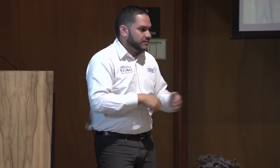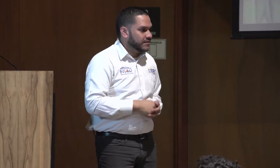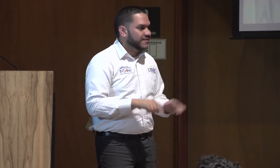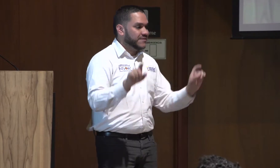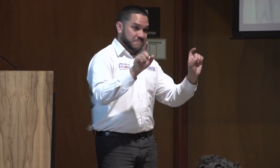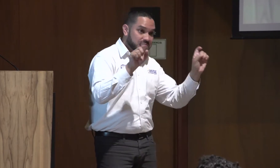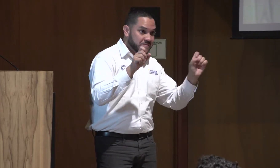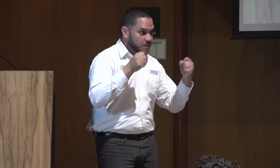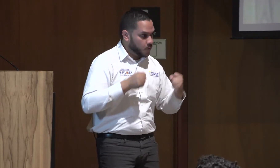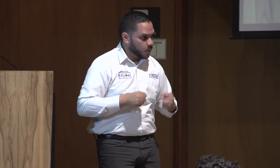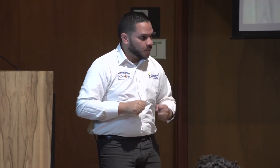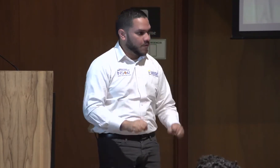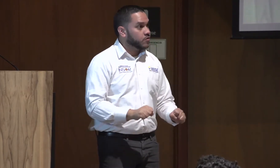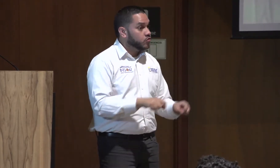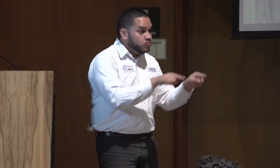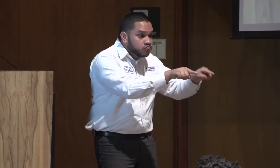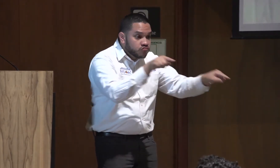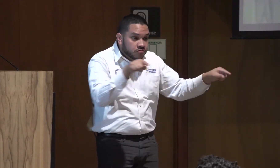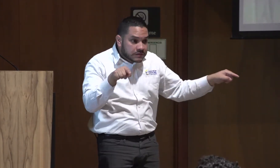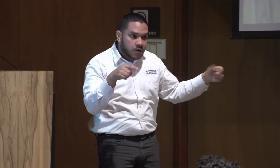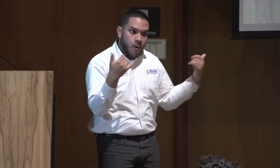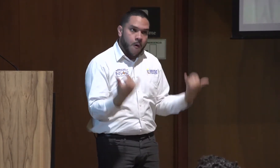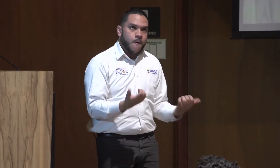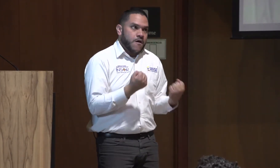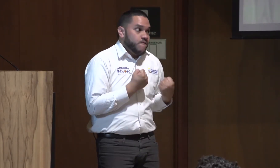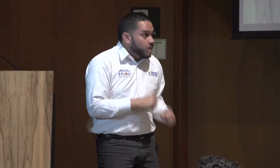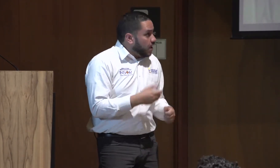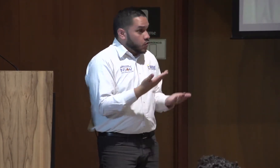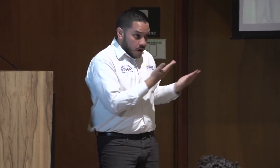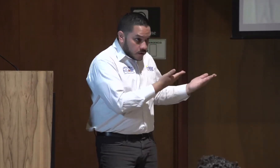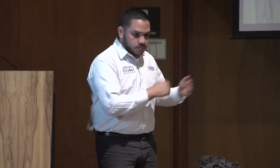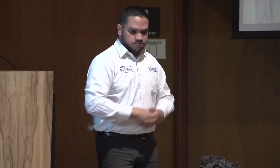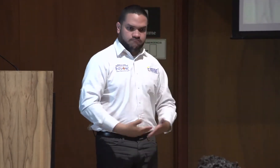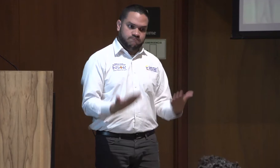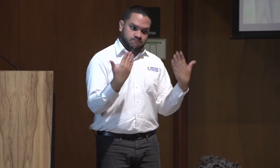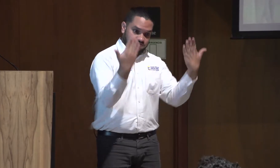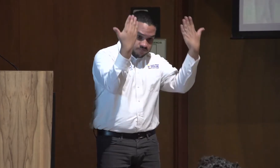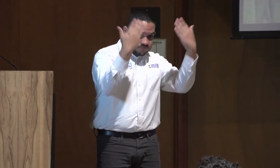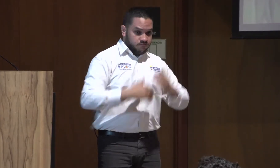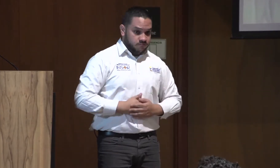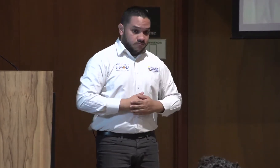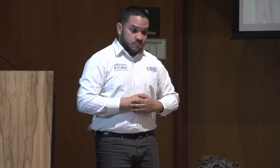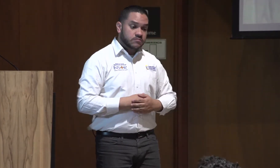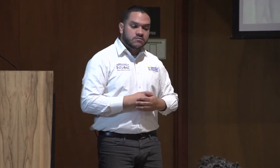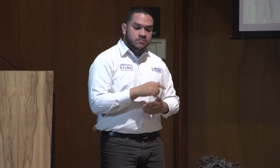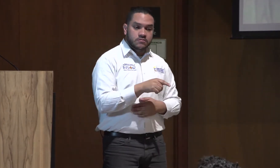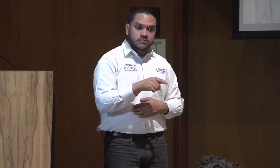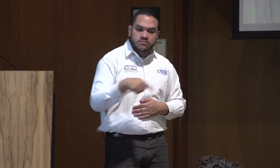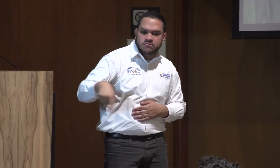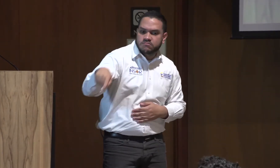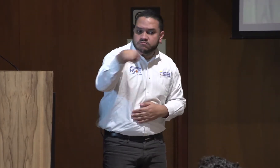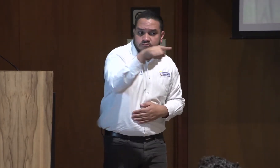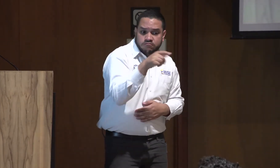este esfuerzo que se hace aquí es un esfuerzo que vale la pena y que ellos deben saber que ellos son los que tienen que